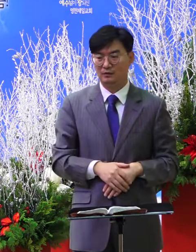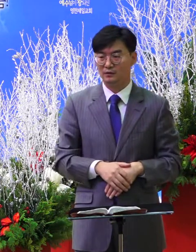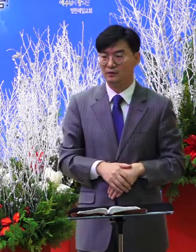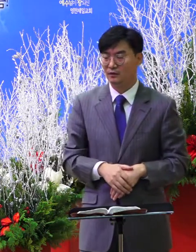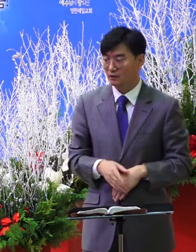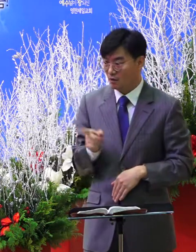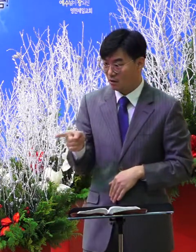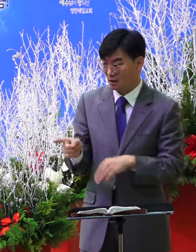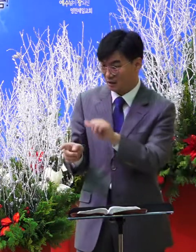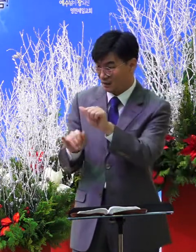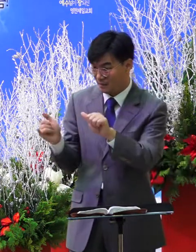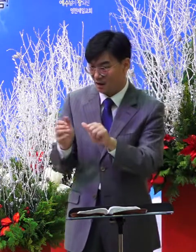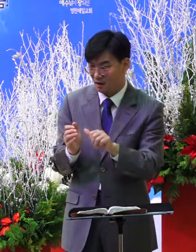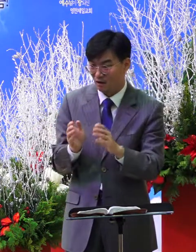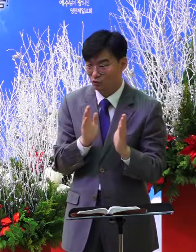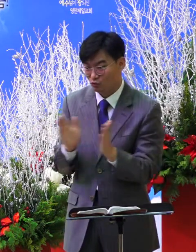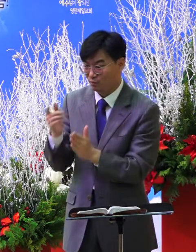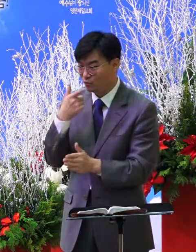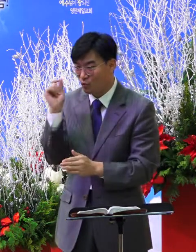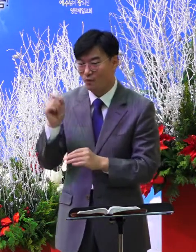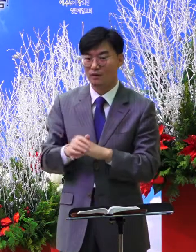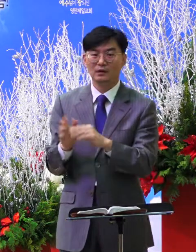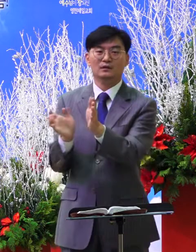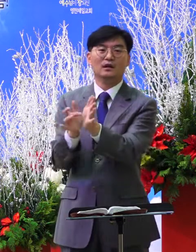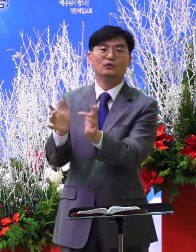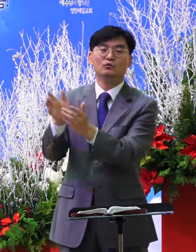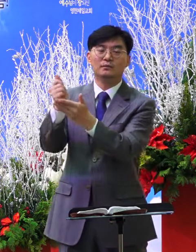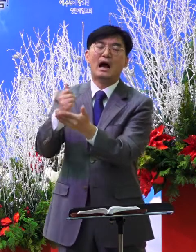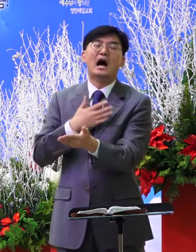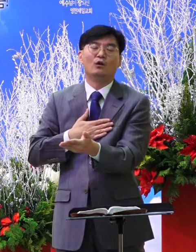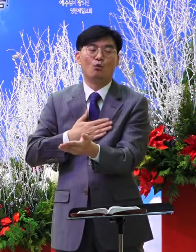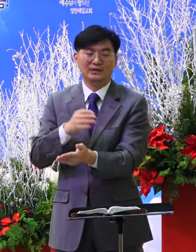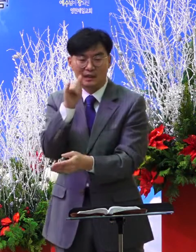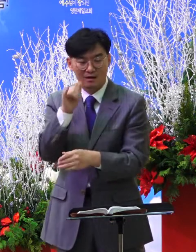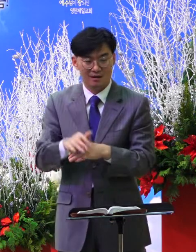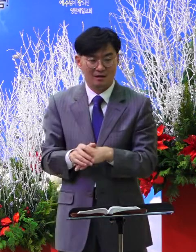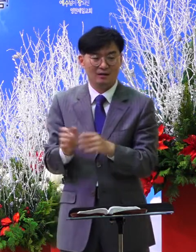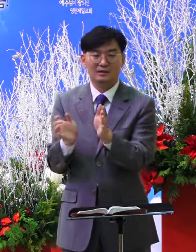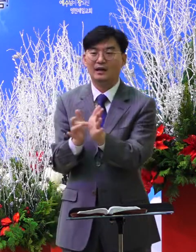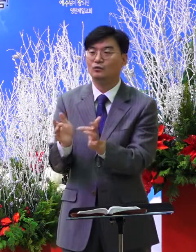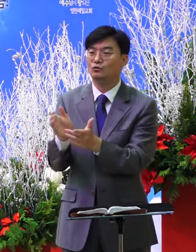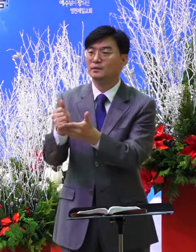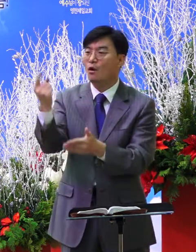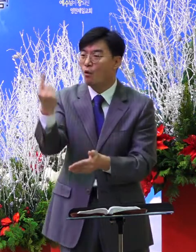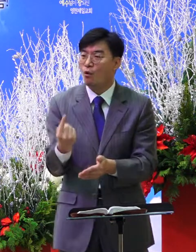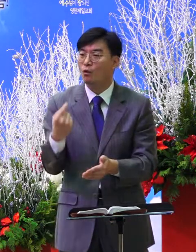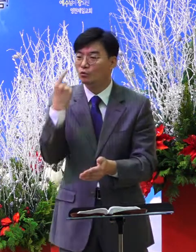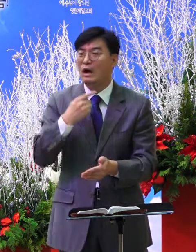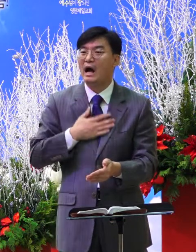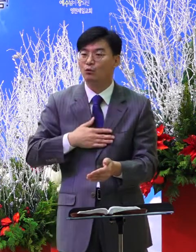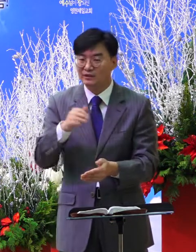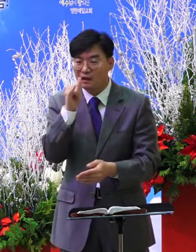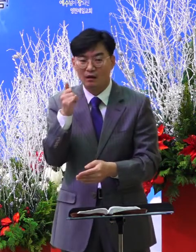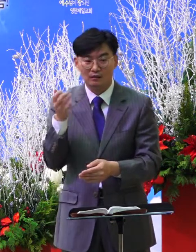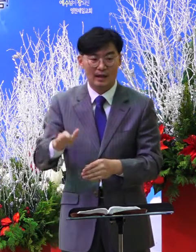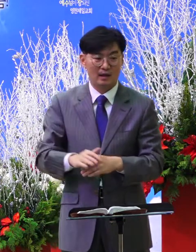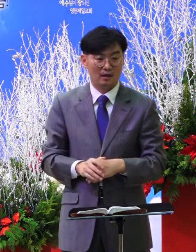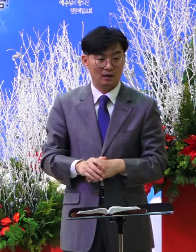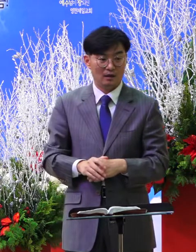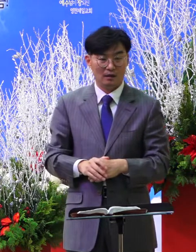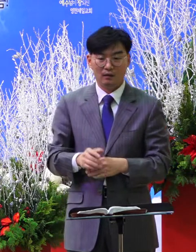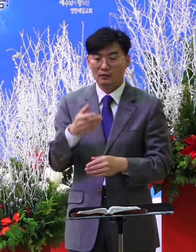기름을 준비하지 못했던 미련한 다섯 처녀, 기름을 준비하지 못했다고 하는 것은 형식적으로